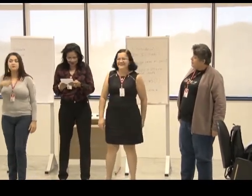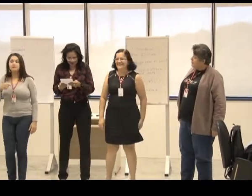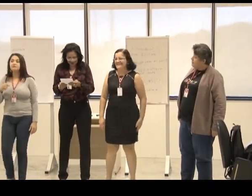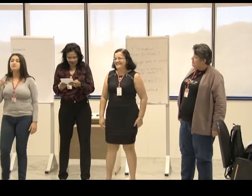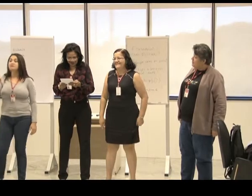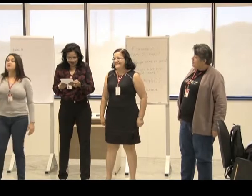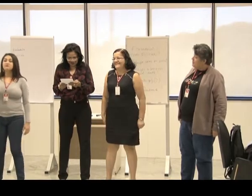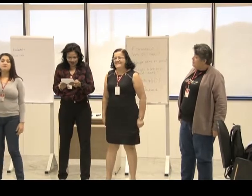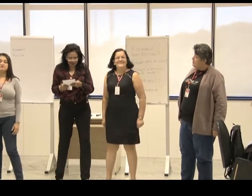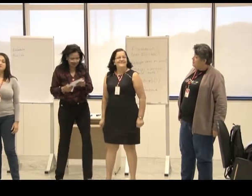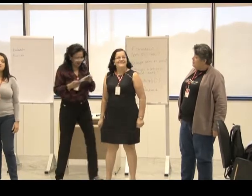É, e aí, papel?